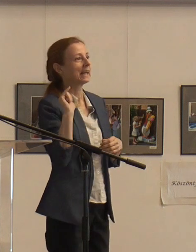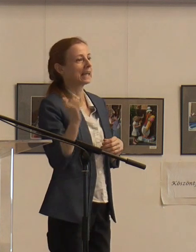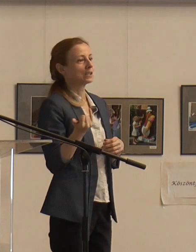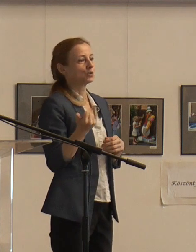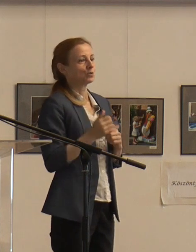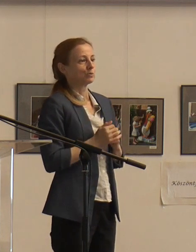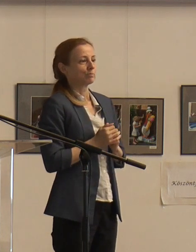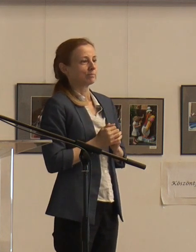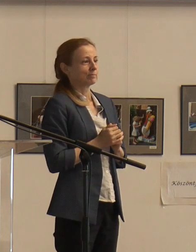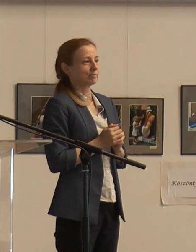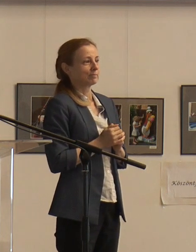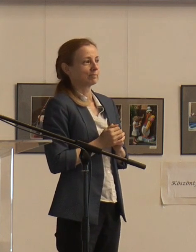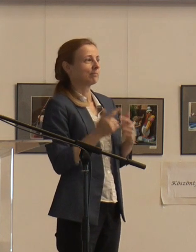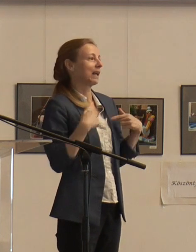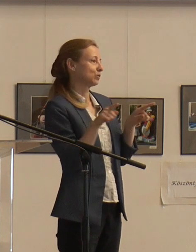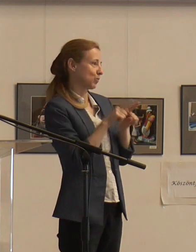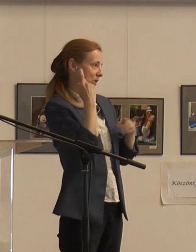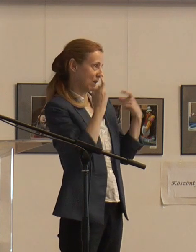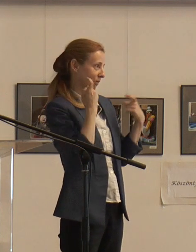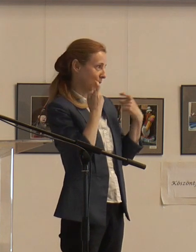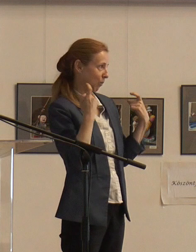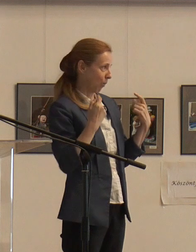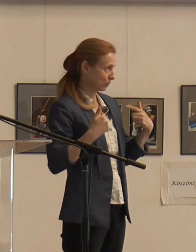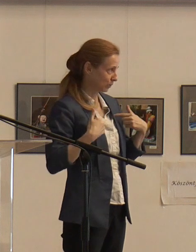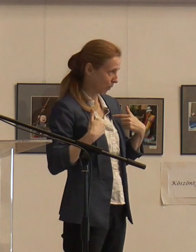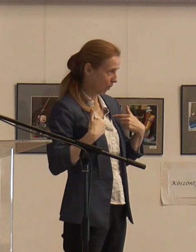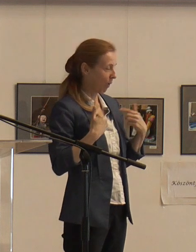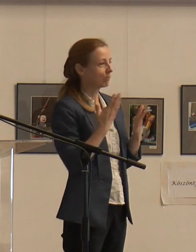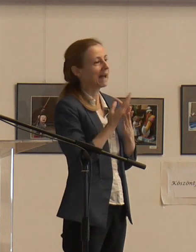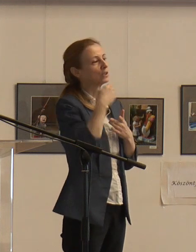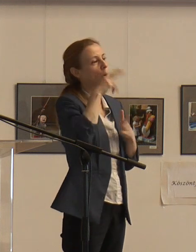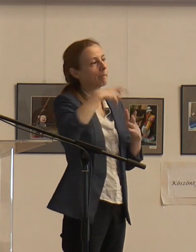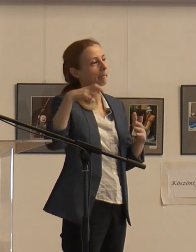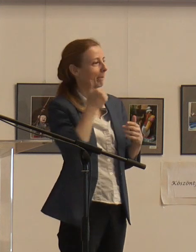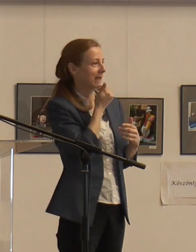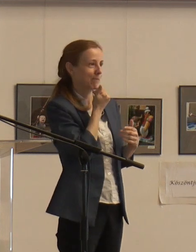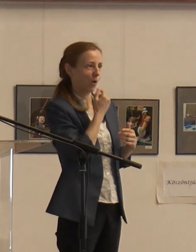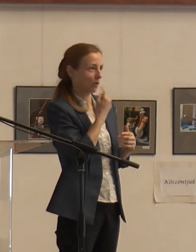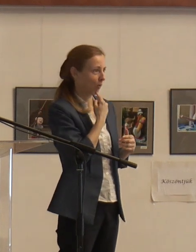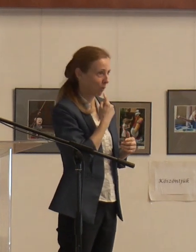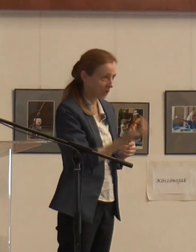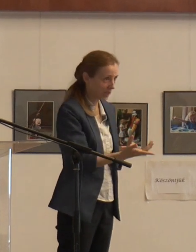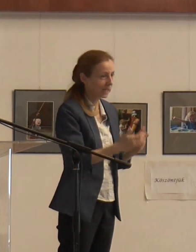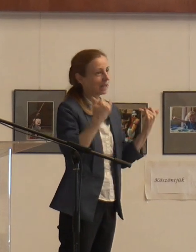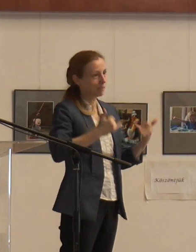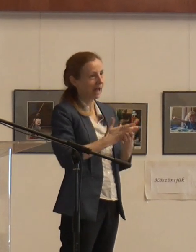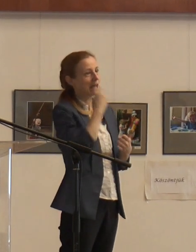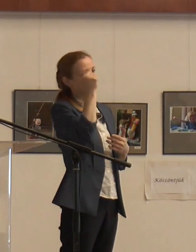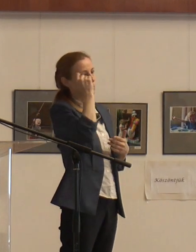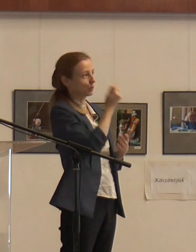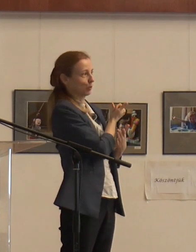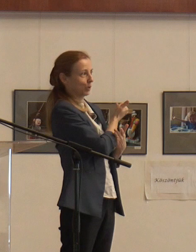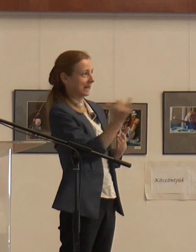és én úgy gondolom, hogy többet nem is akarok mondani, ebben köszöntöttem